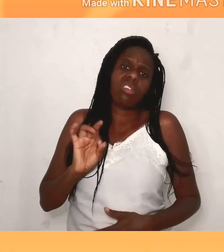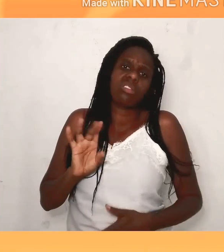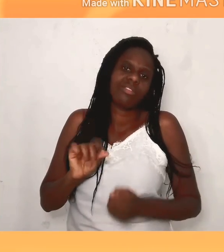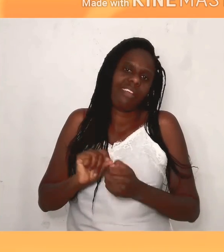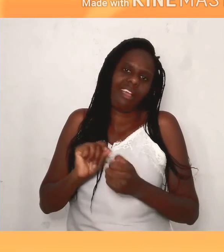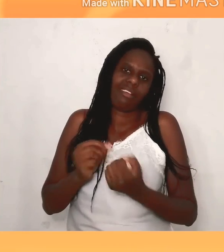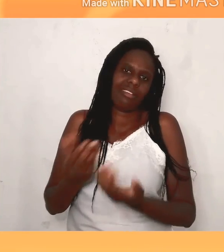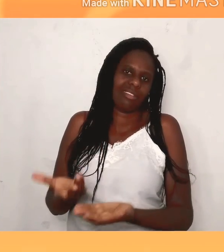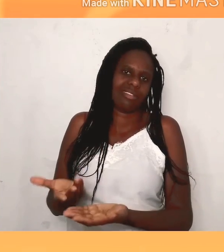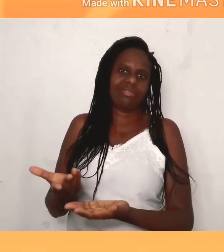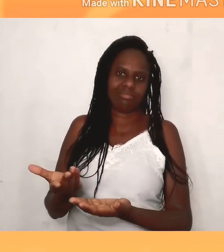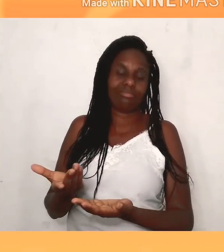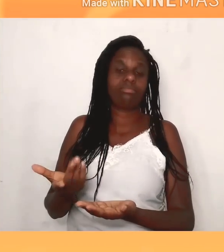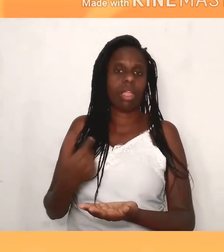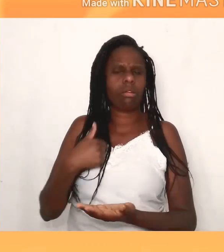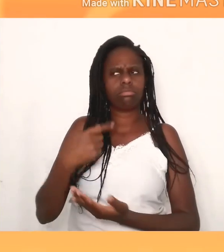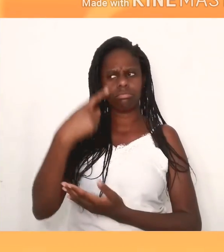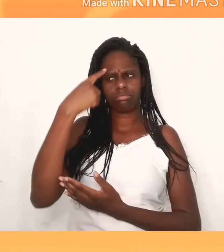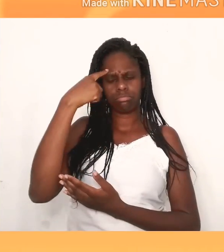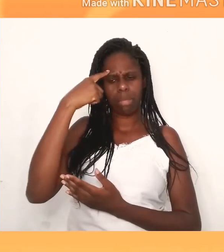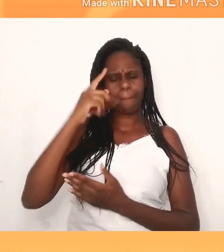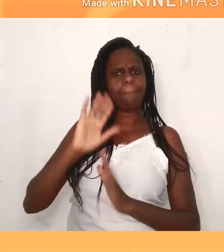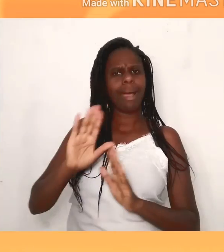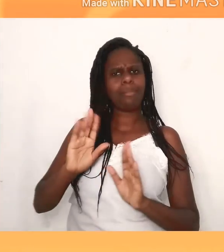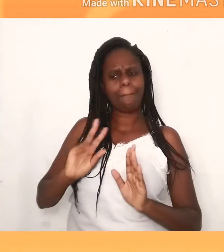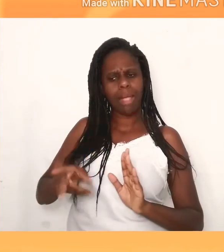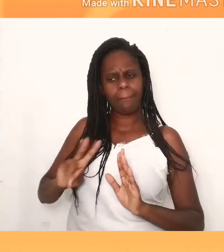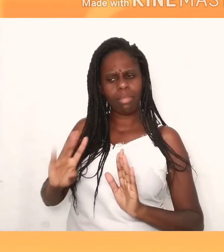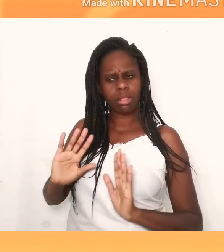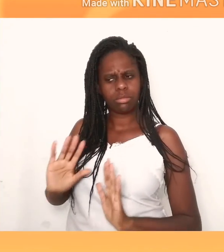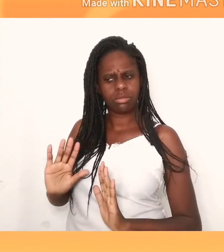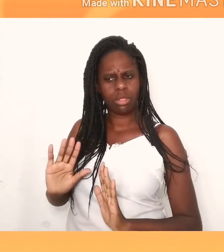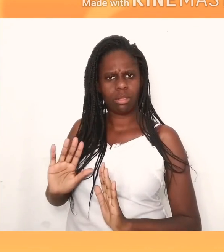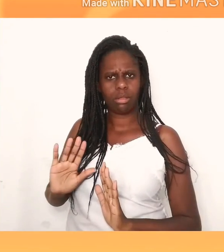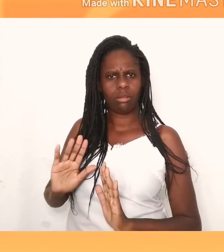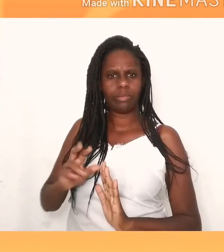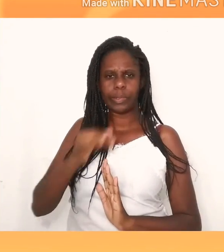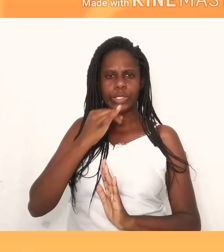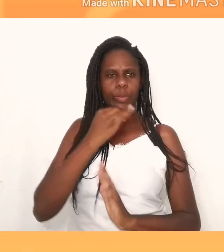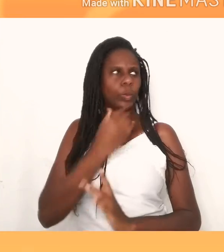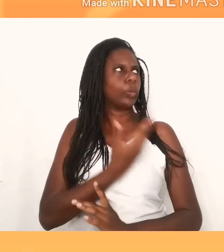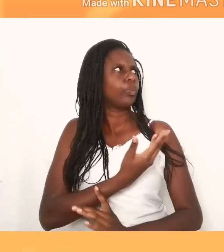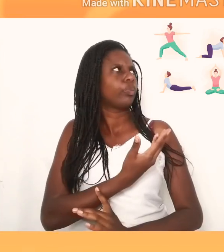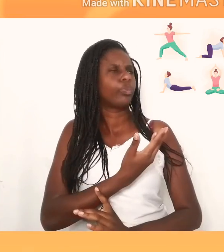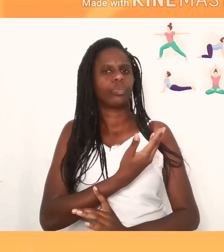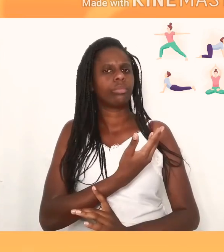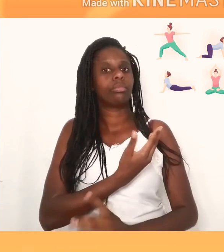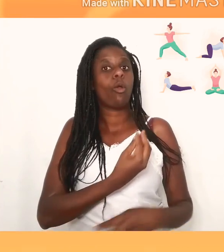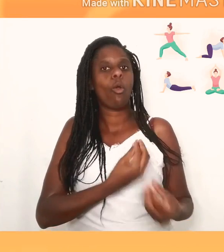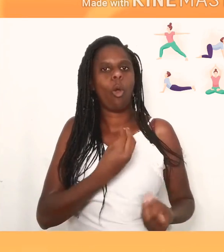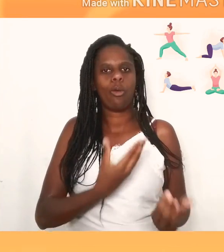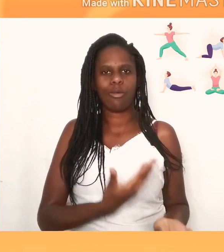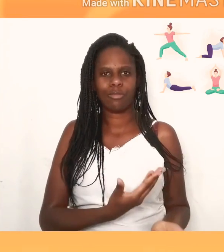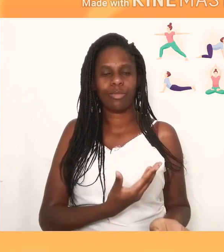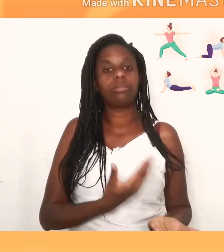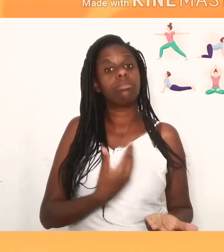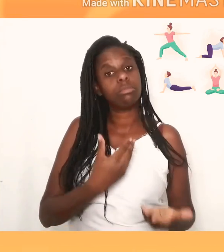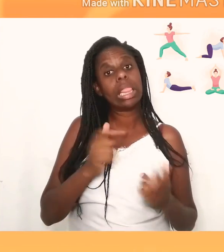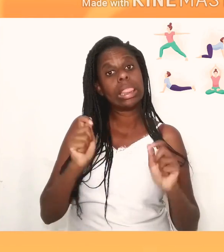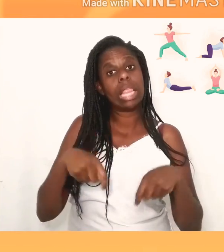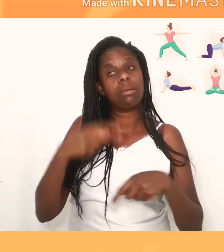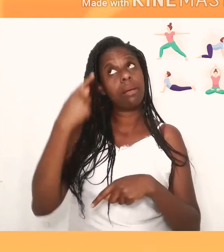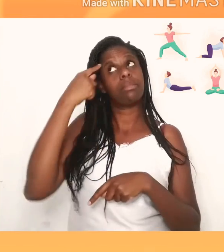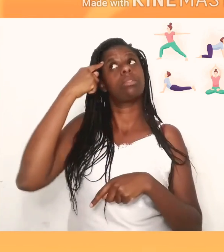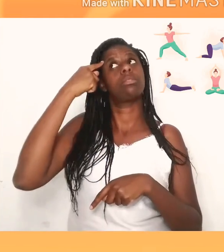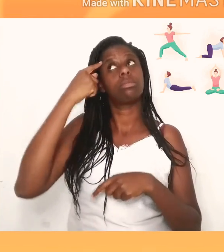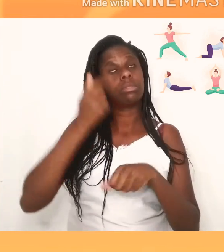corpo. E aí eu pensei, poxa, e para ela permanecer quanto tempo na postura? Já é uma ideia do que a gente pode